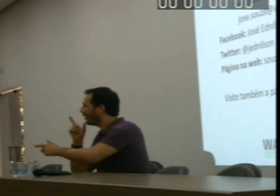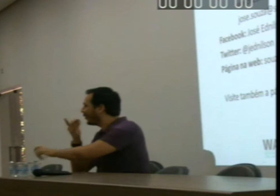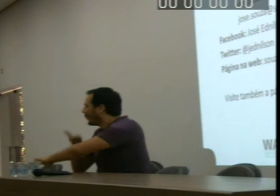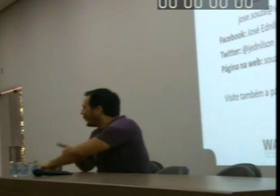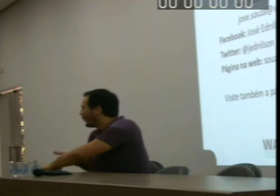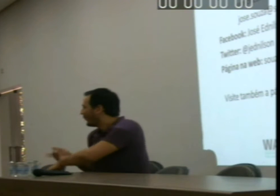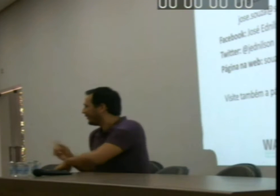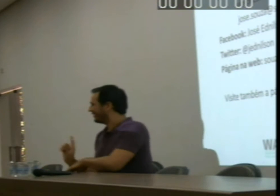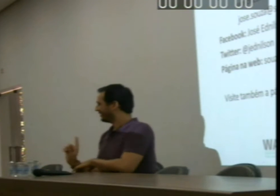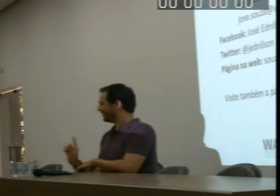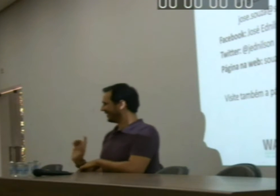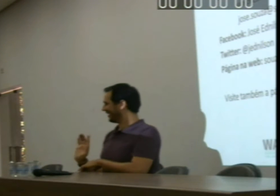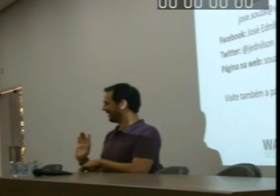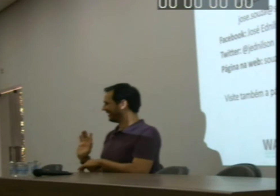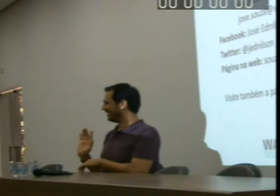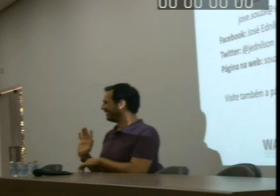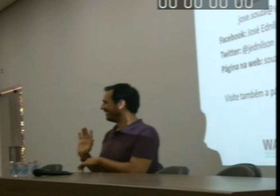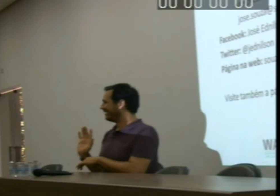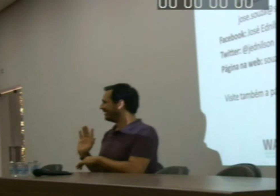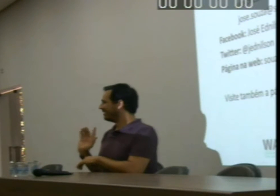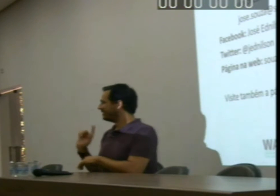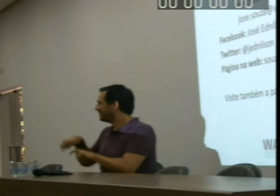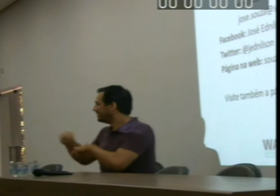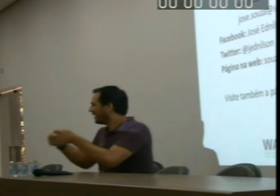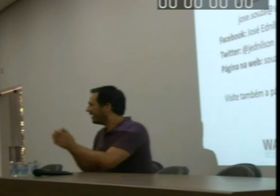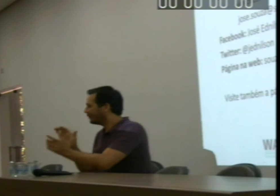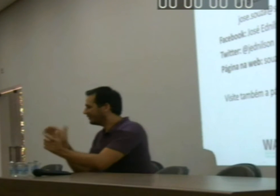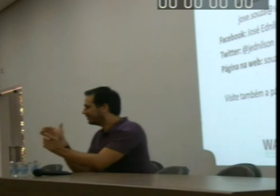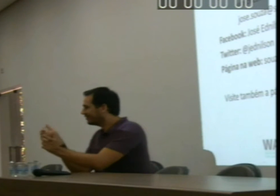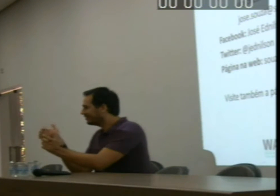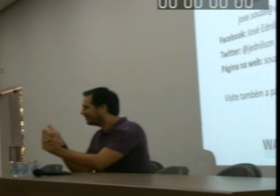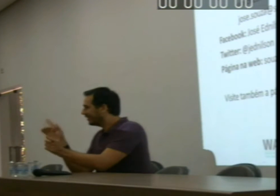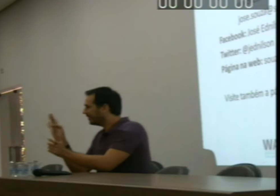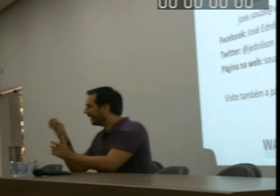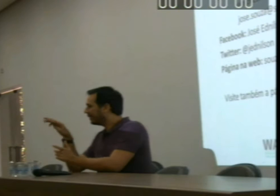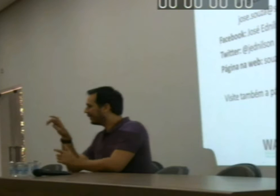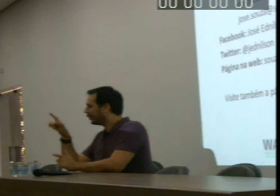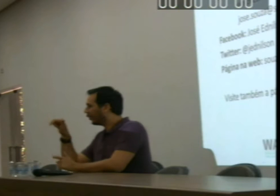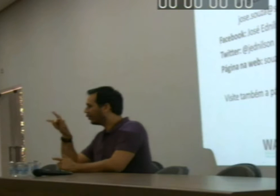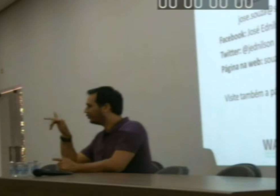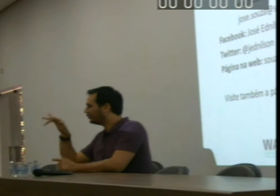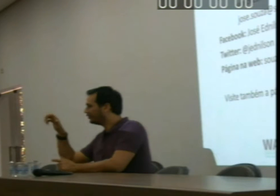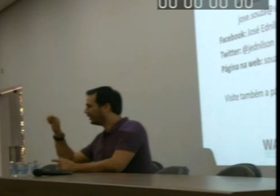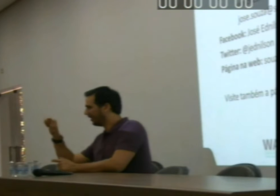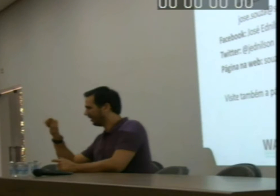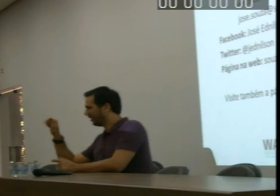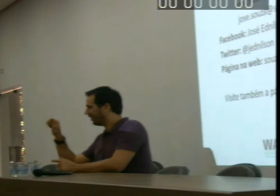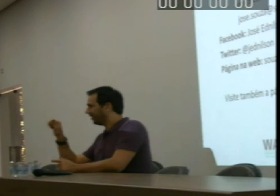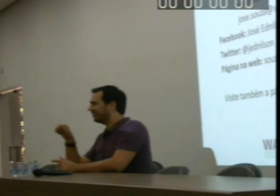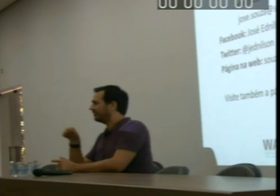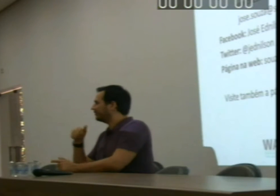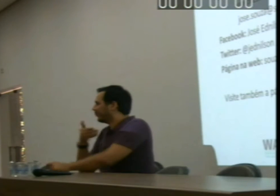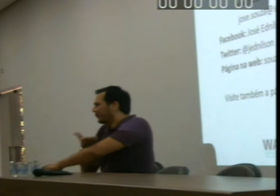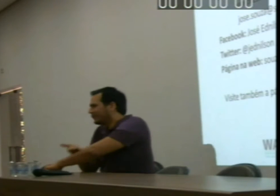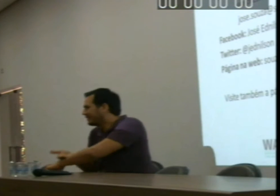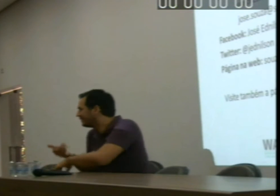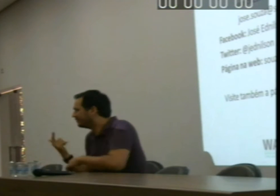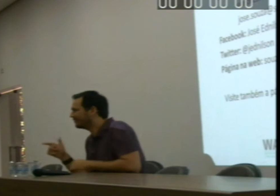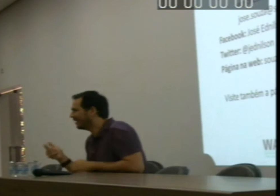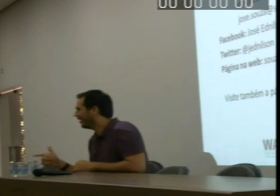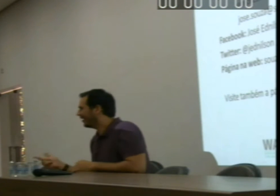questão morfológica das práticas dessas práticas